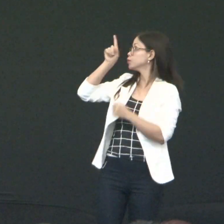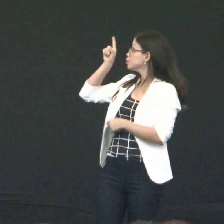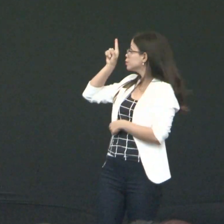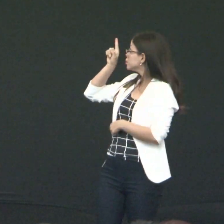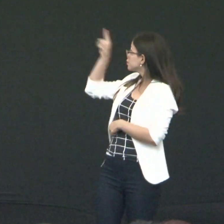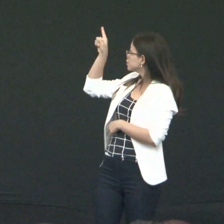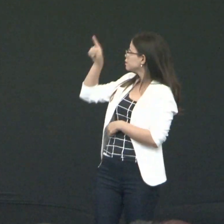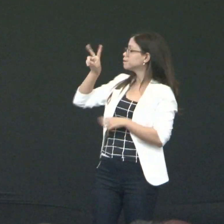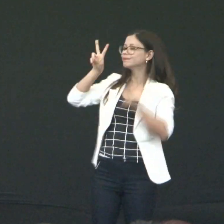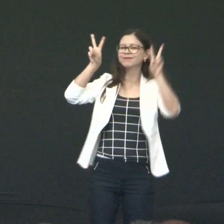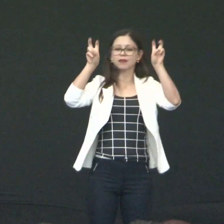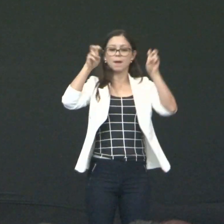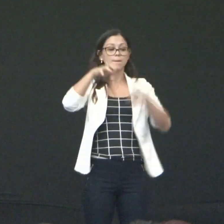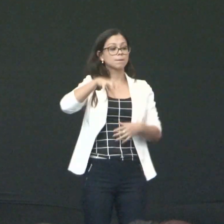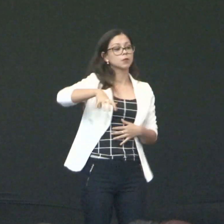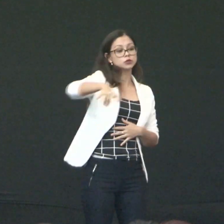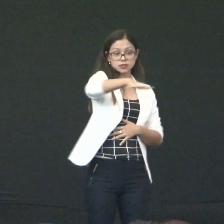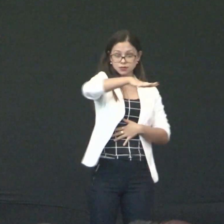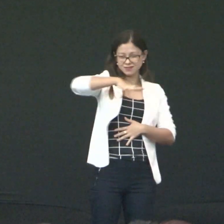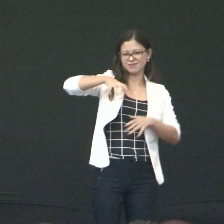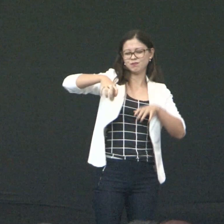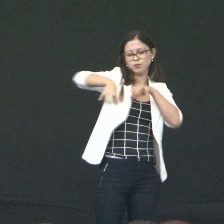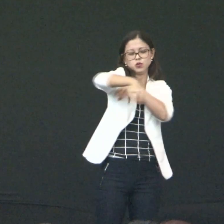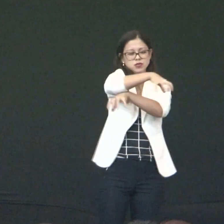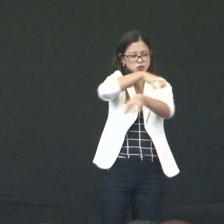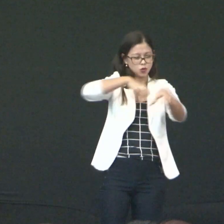O tema que eu vou apresentar hoje está atrelado ao meu mestrado,